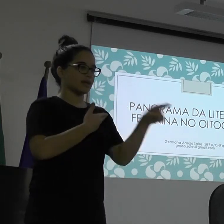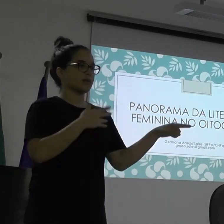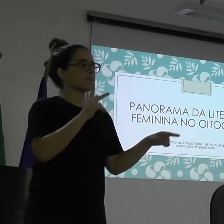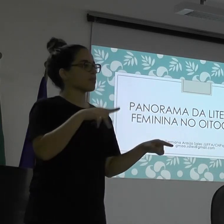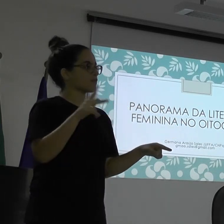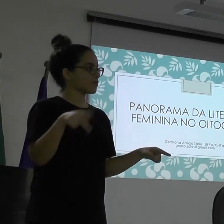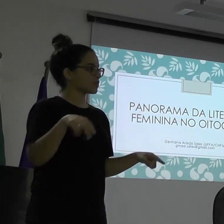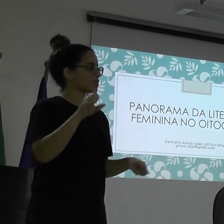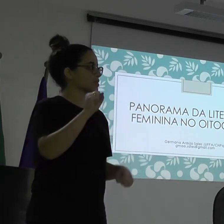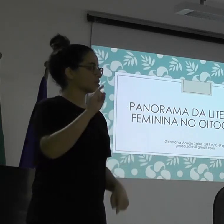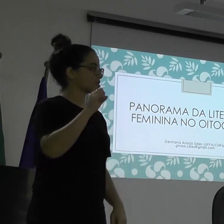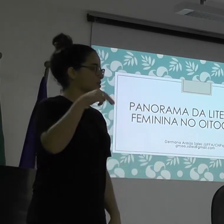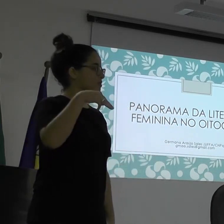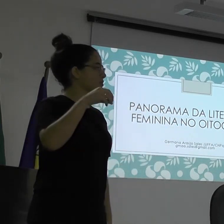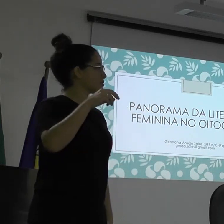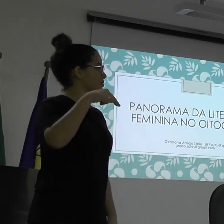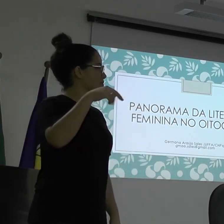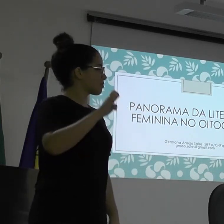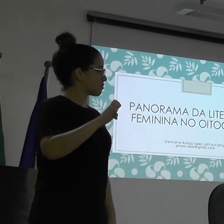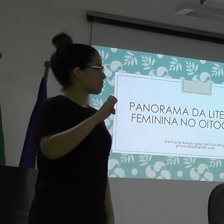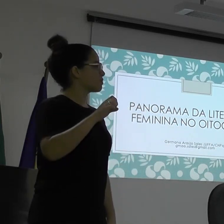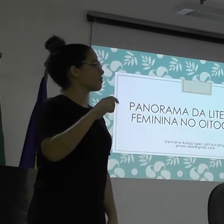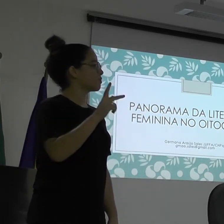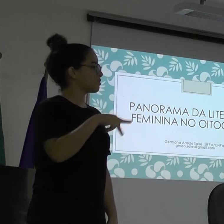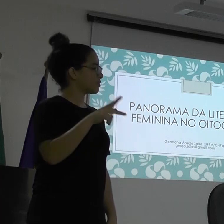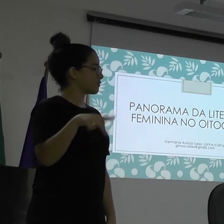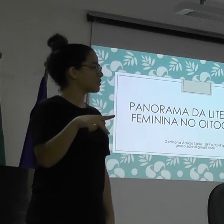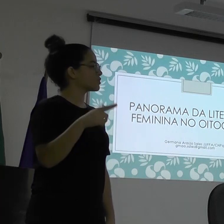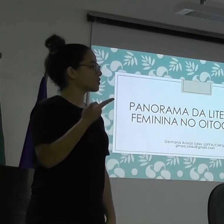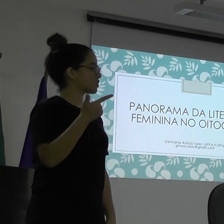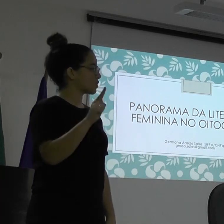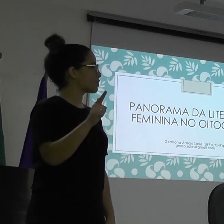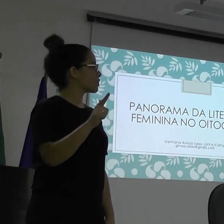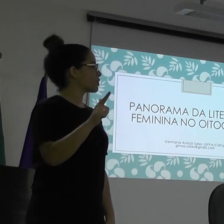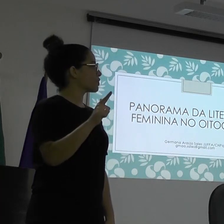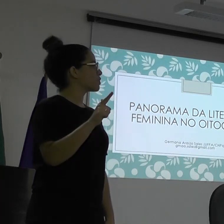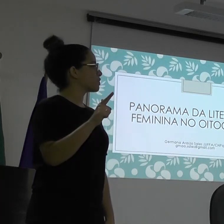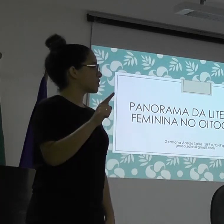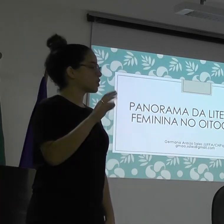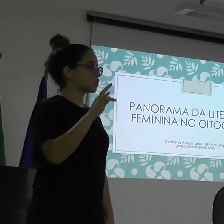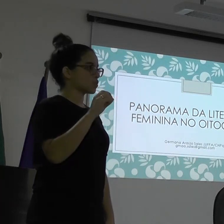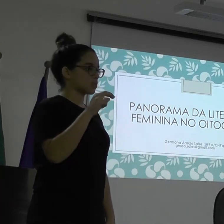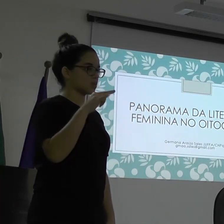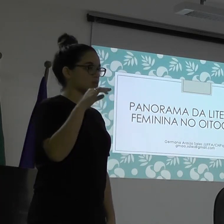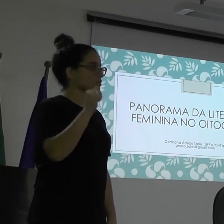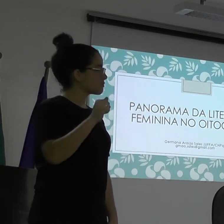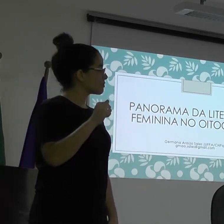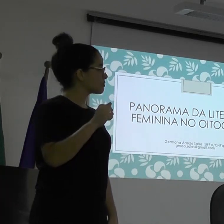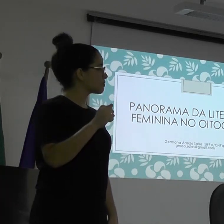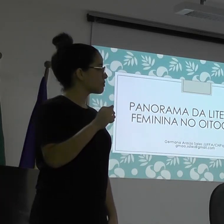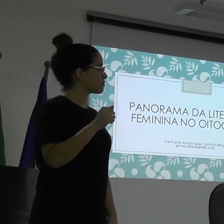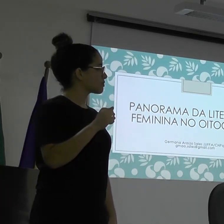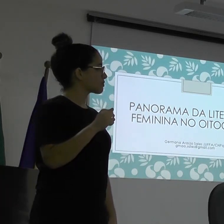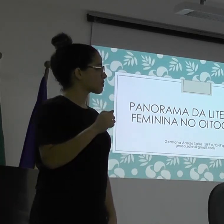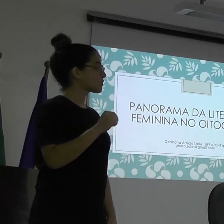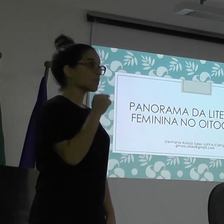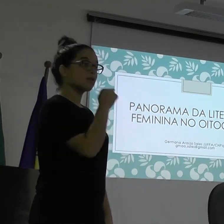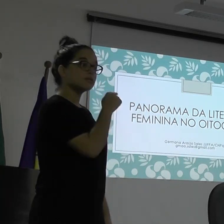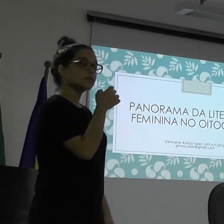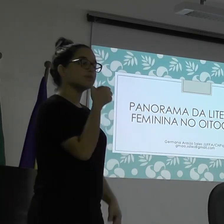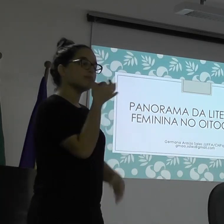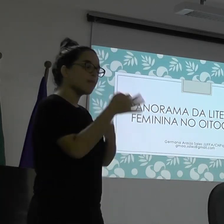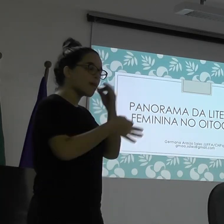professoras Simone, a professora Tânia Ramos, Simone Schmidt, Tânia Ramos. Justamente enquanto você